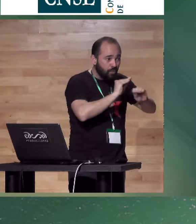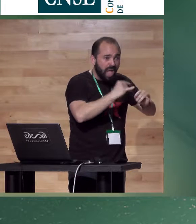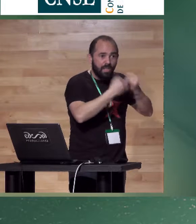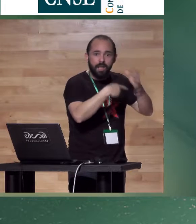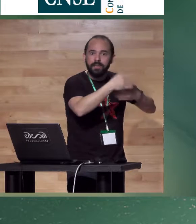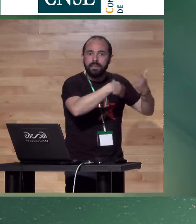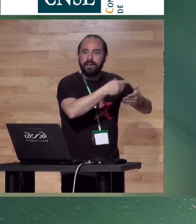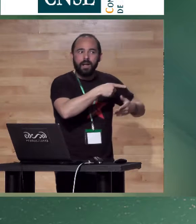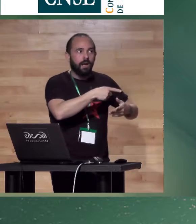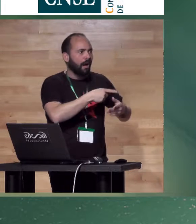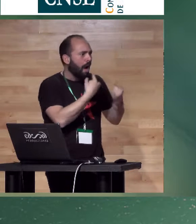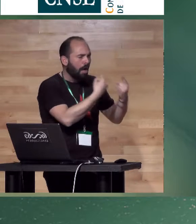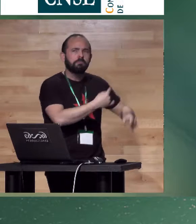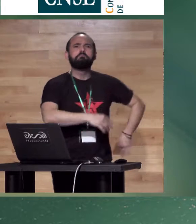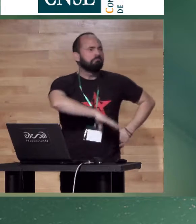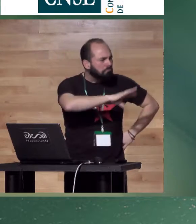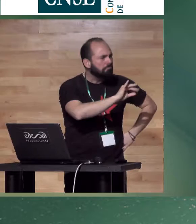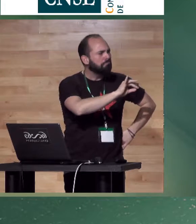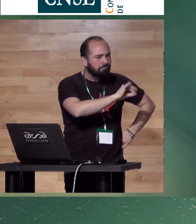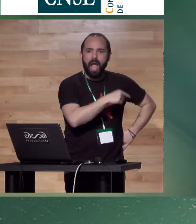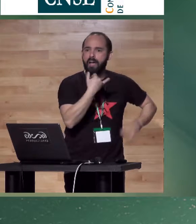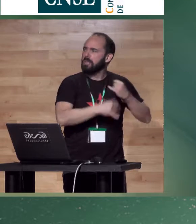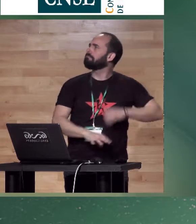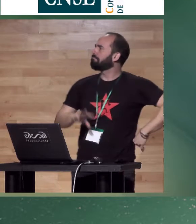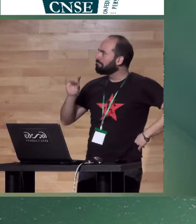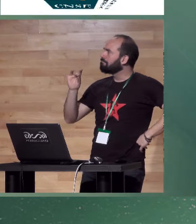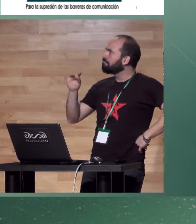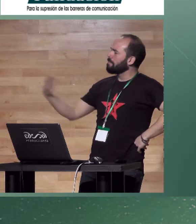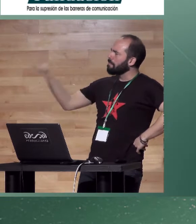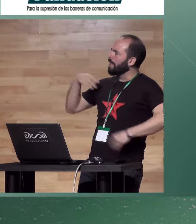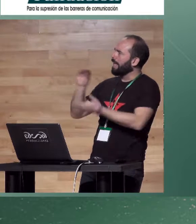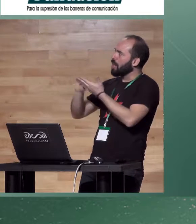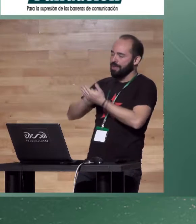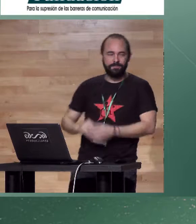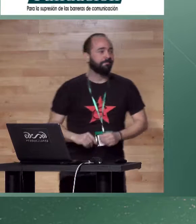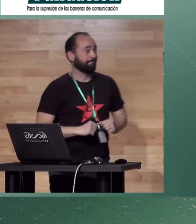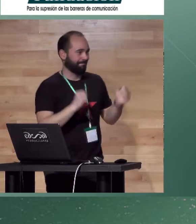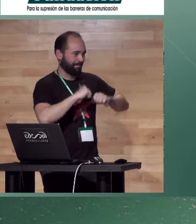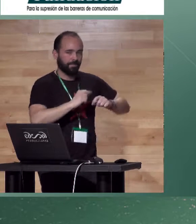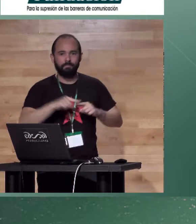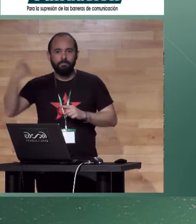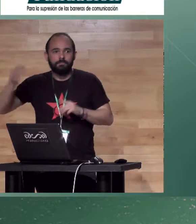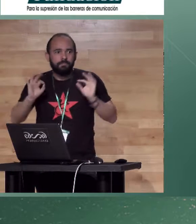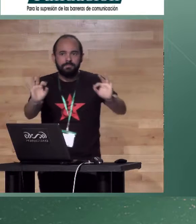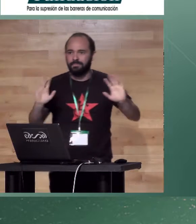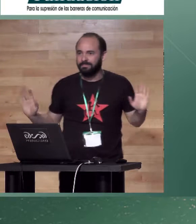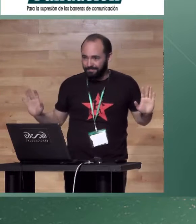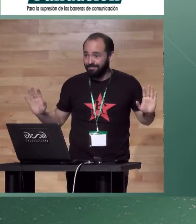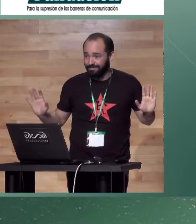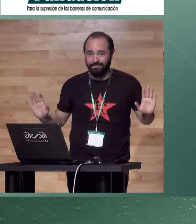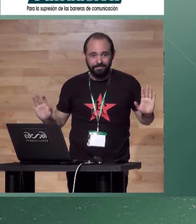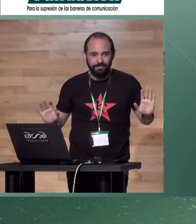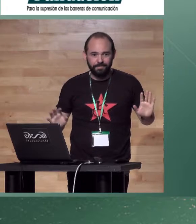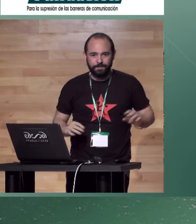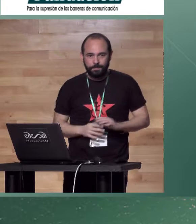idea de película que es muy buena. Se la cuentas así un poquito por encima y la trae. Déjame el guión. Una vez que lo has convencido,